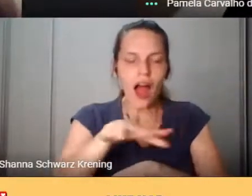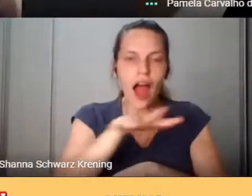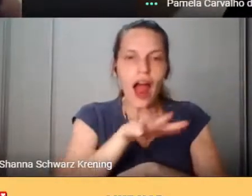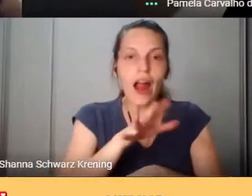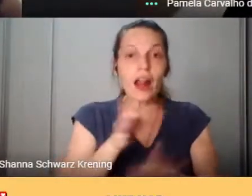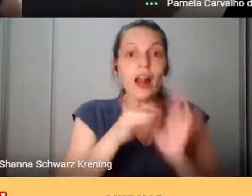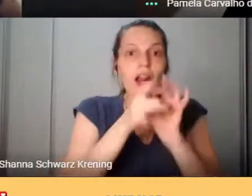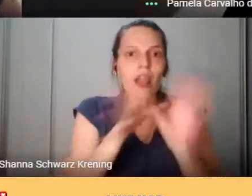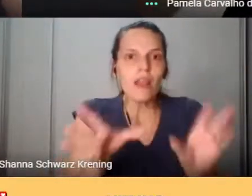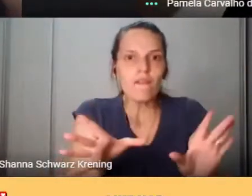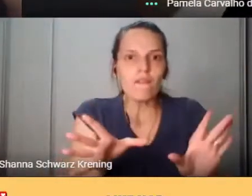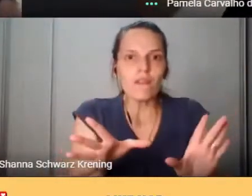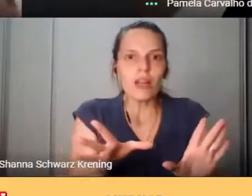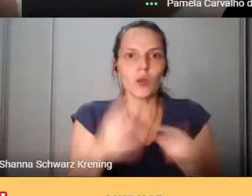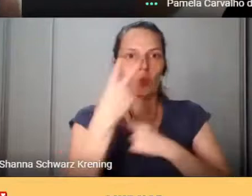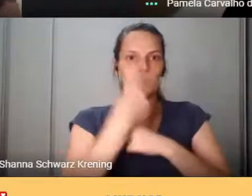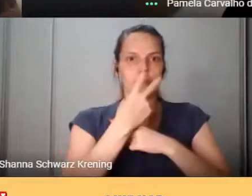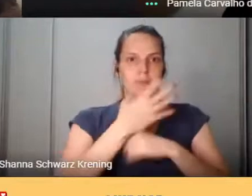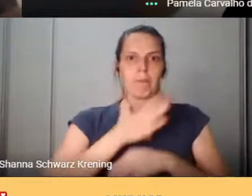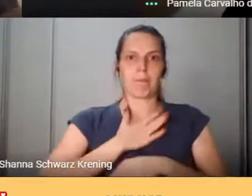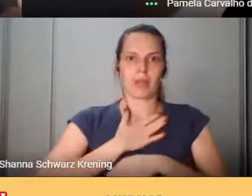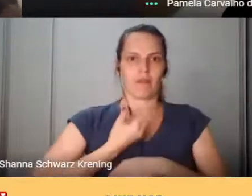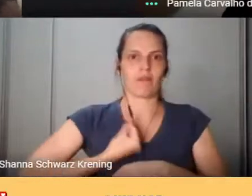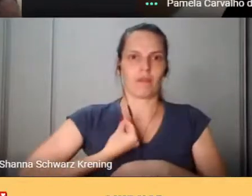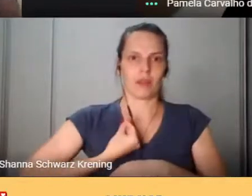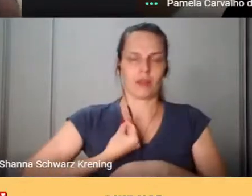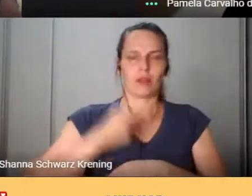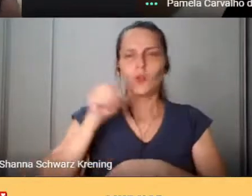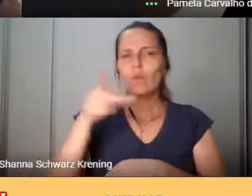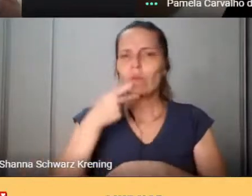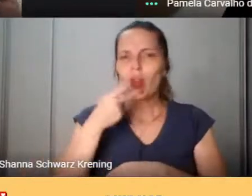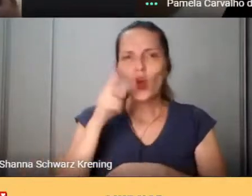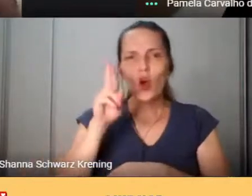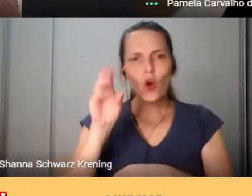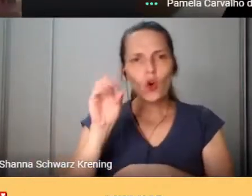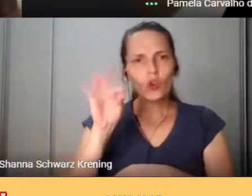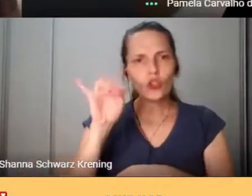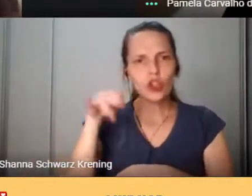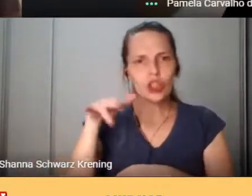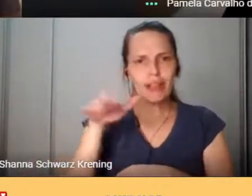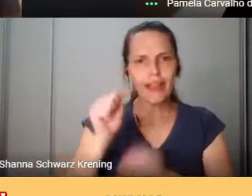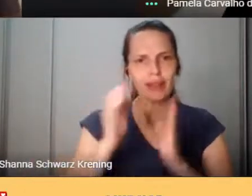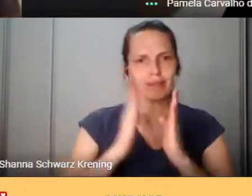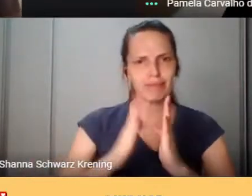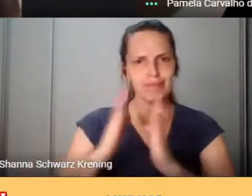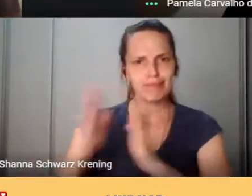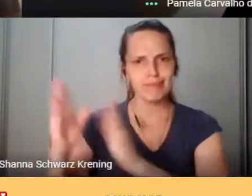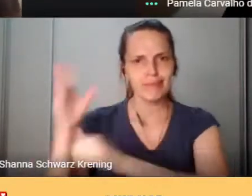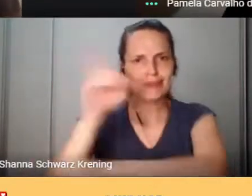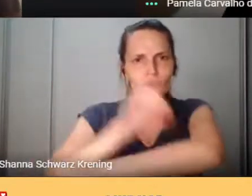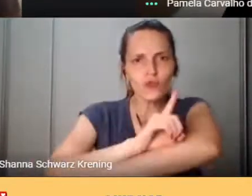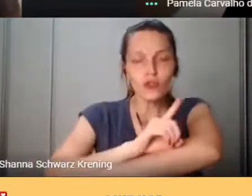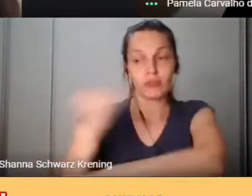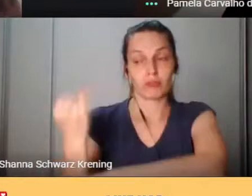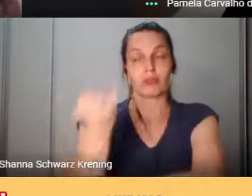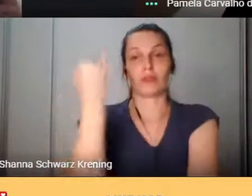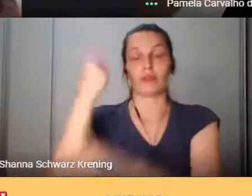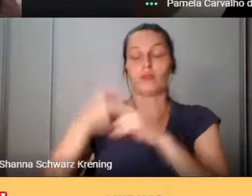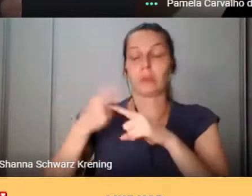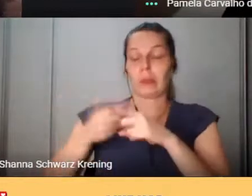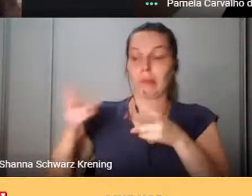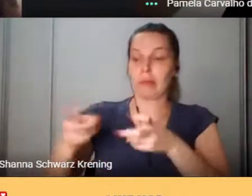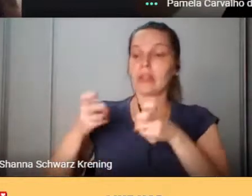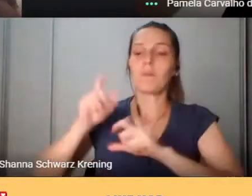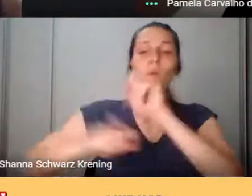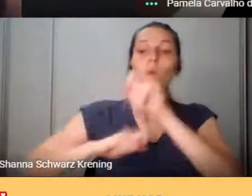que tu trouxe da rotina é super importante, né? Porque a gente vai enxergar o que está acontecendo ali. Então,